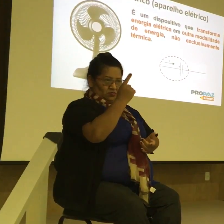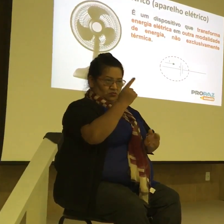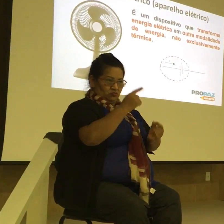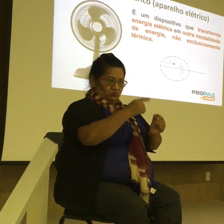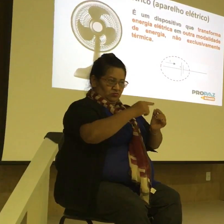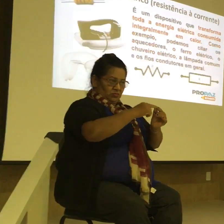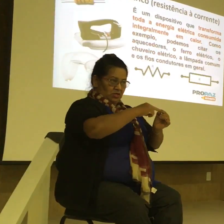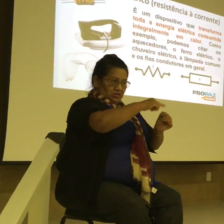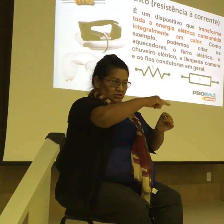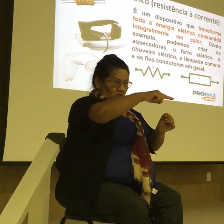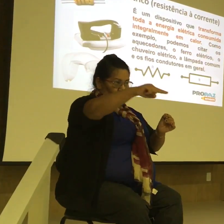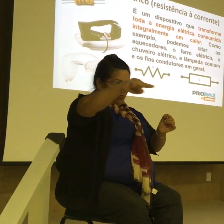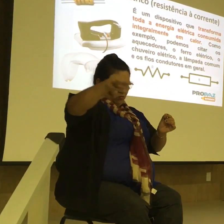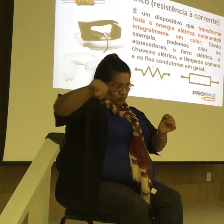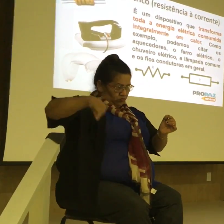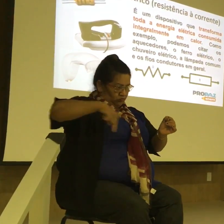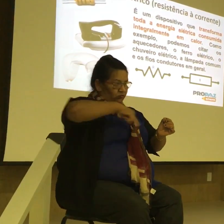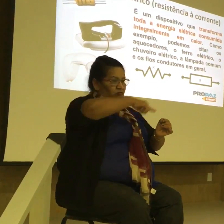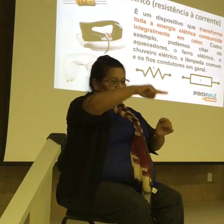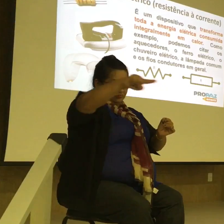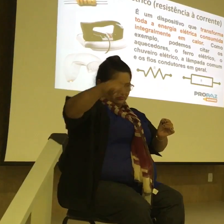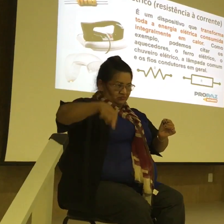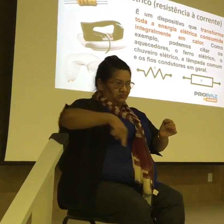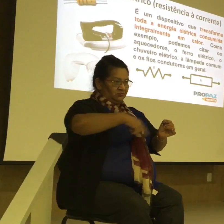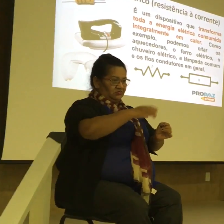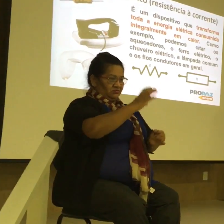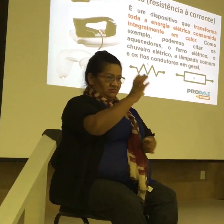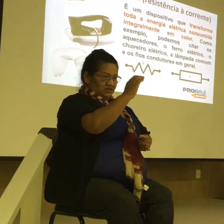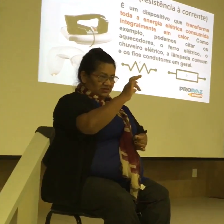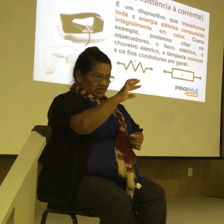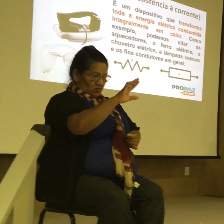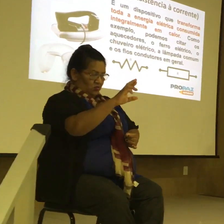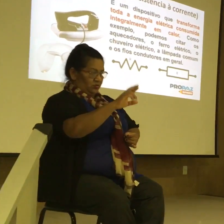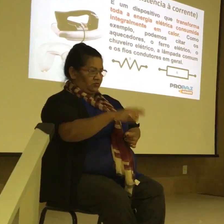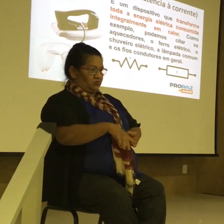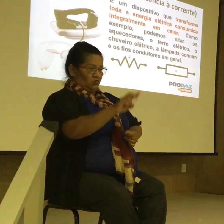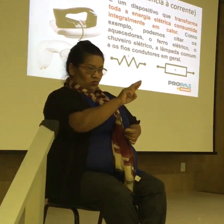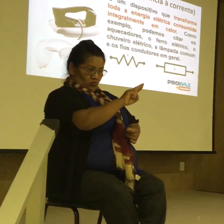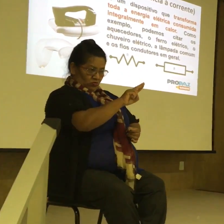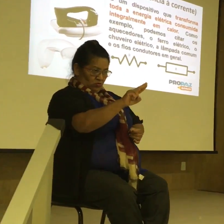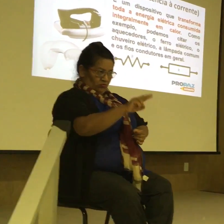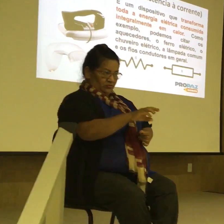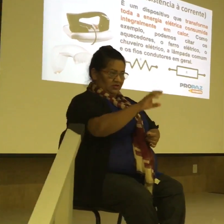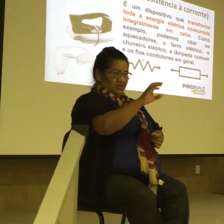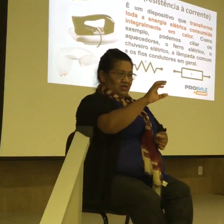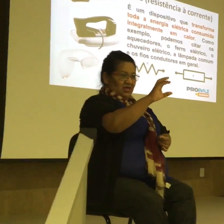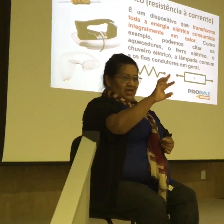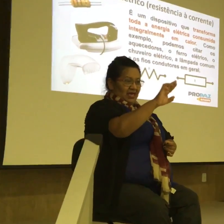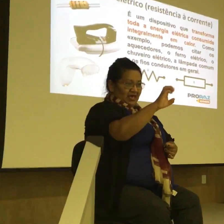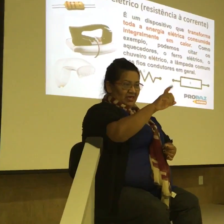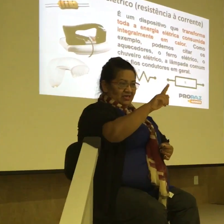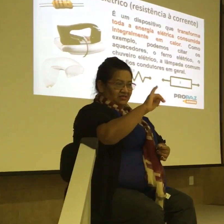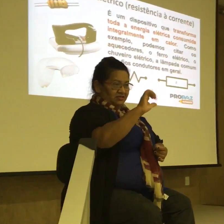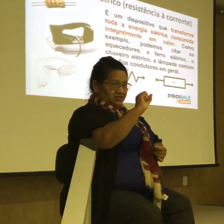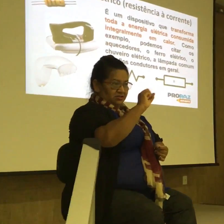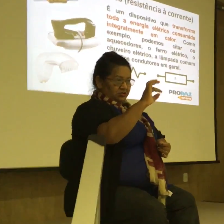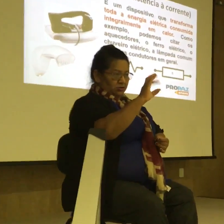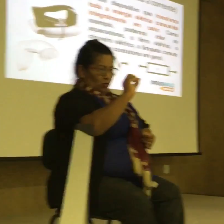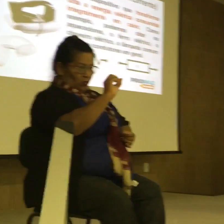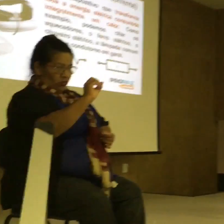circuito. Que elemento é? É um elemento resistivo. É o chamado resistor elétrico.